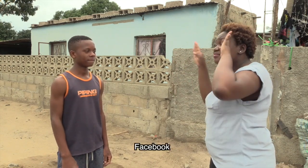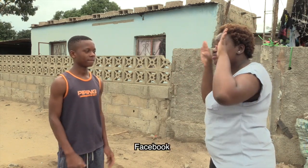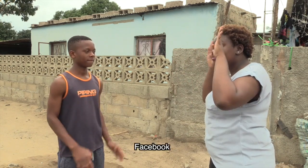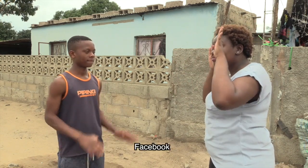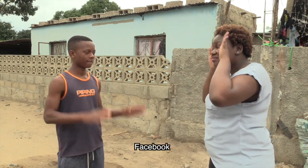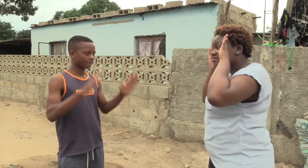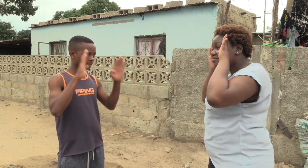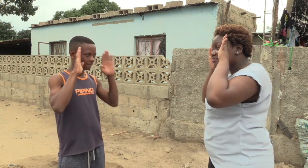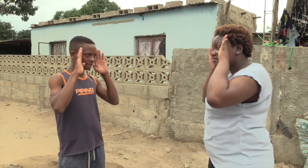Facebook,